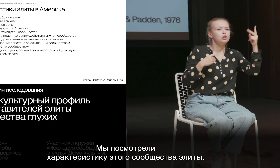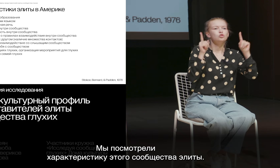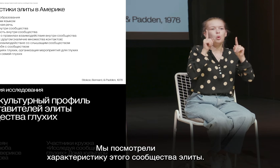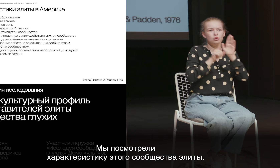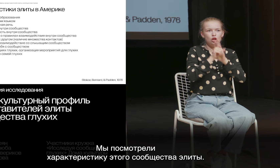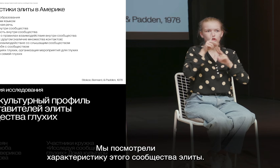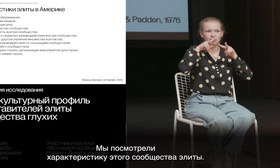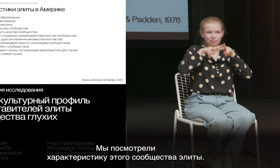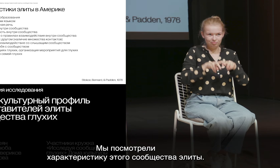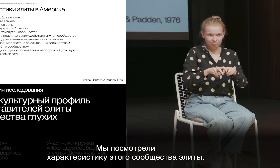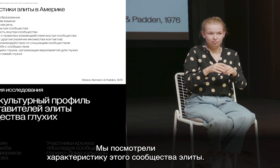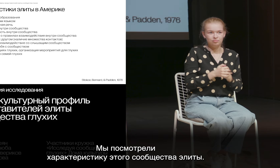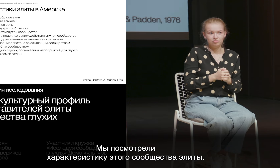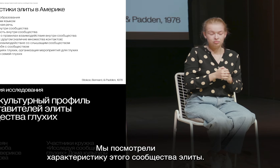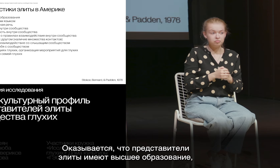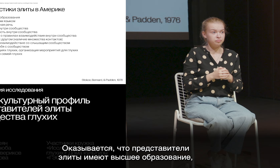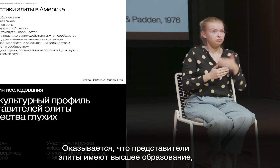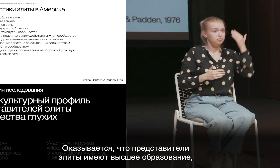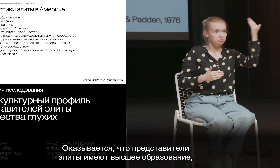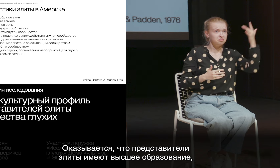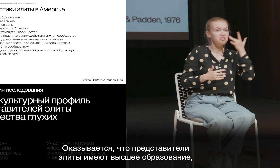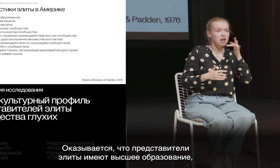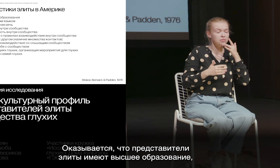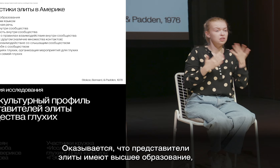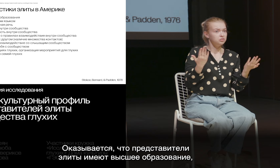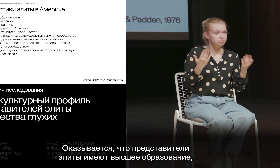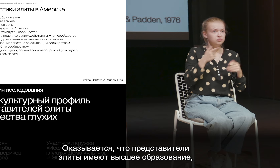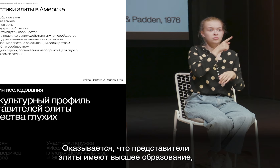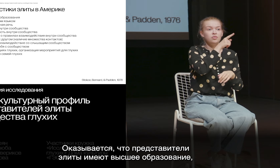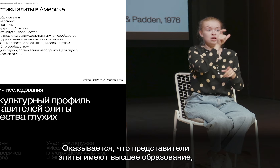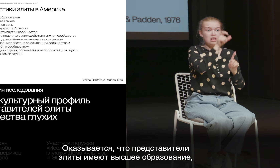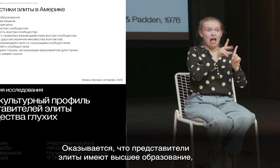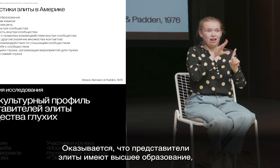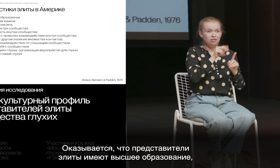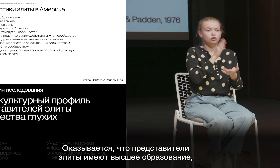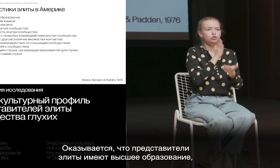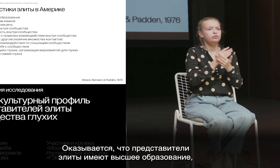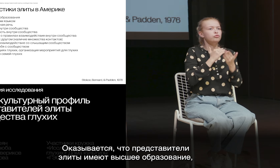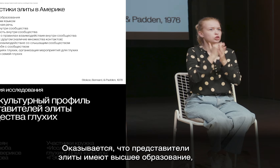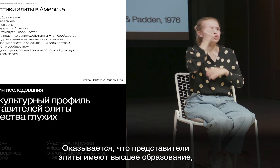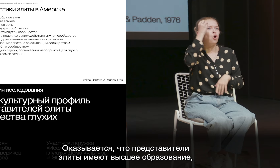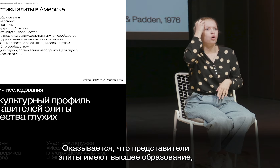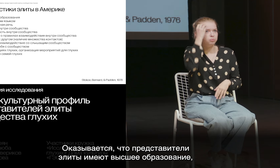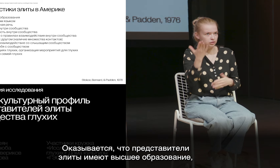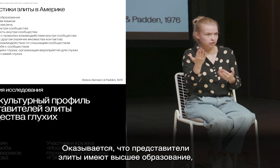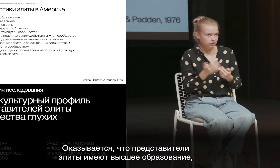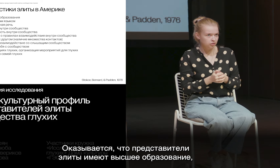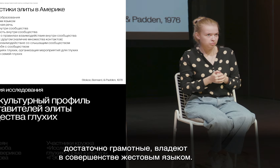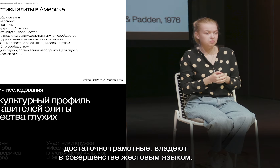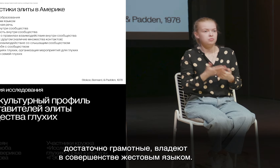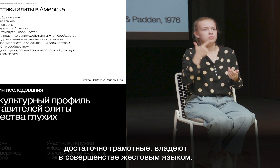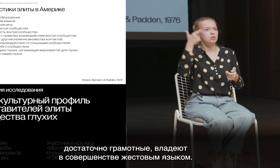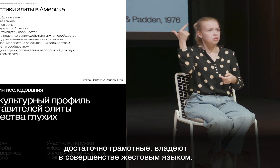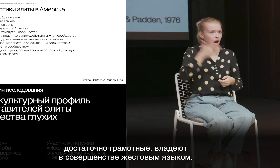Мы посмотрели характеристику этого сообщества элиты. Оказывается, что они имеют высшее